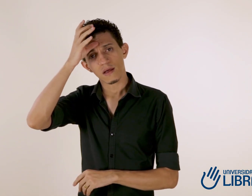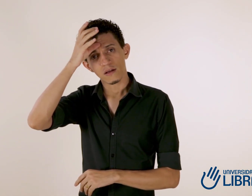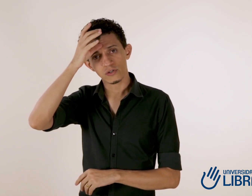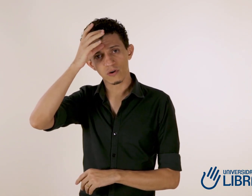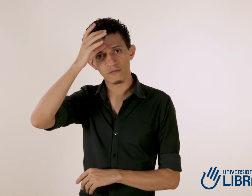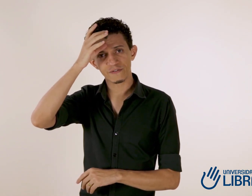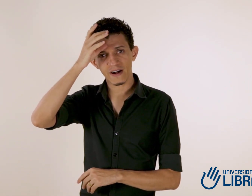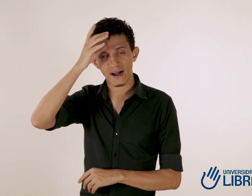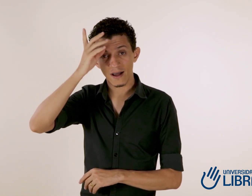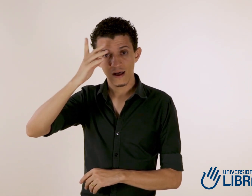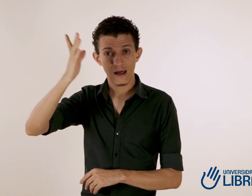de novo, devagar.